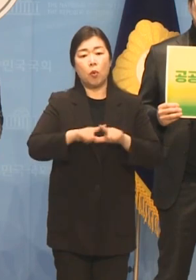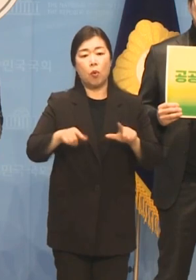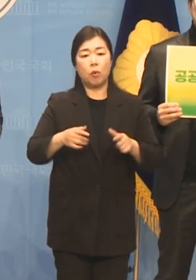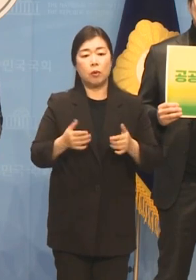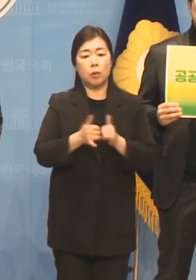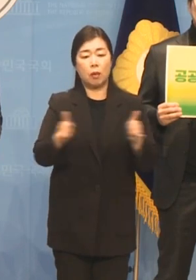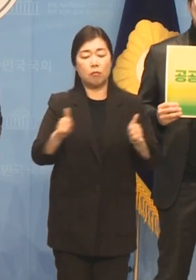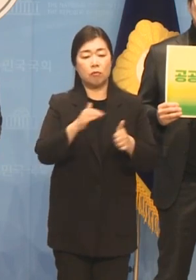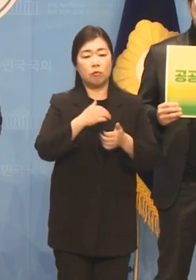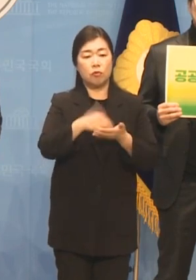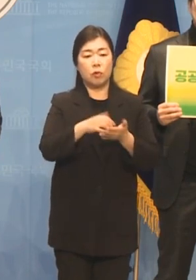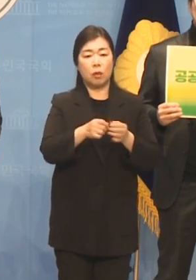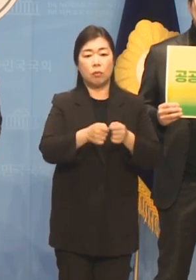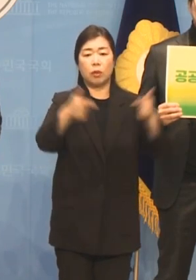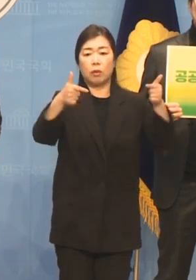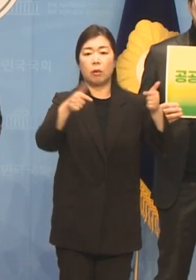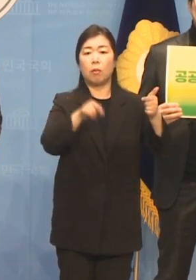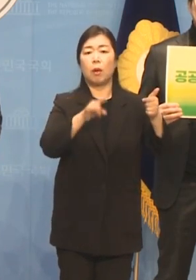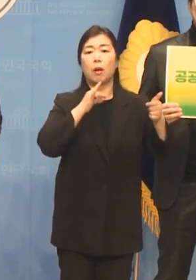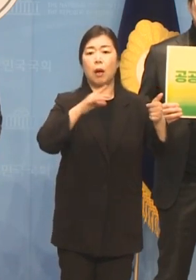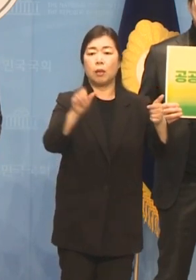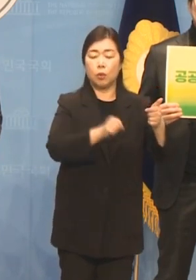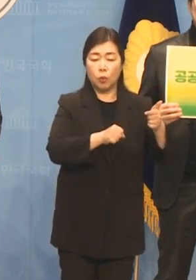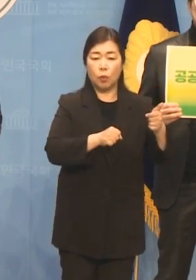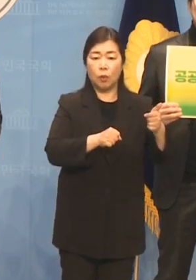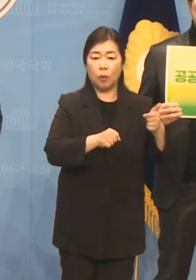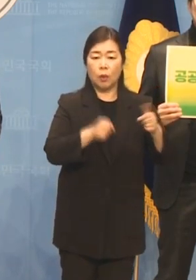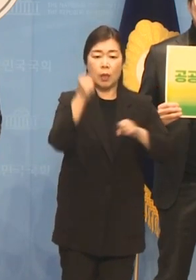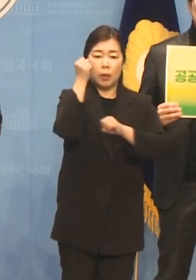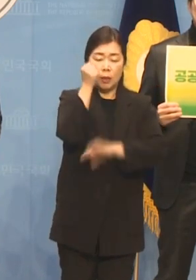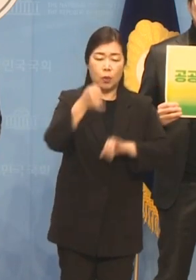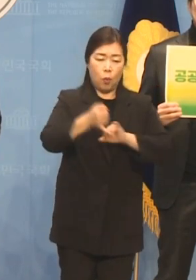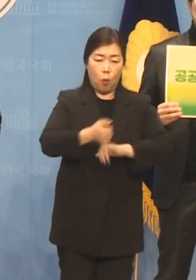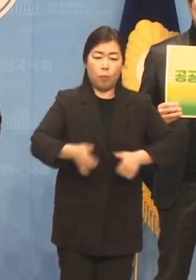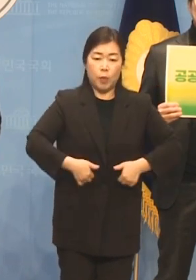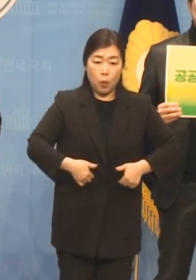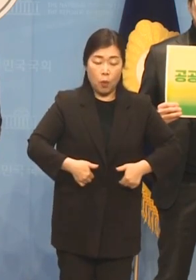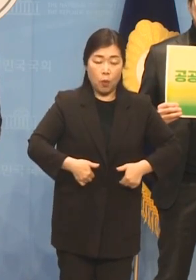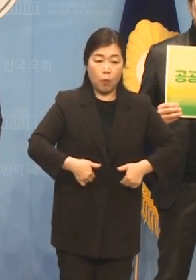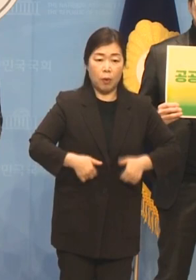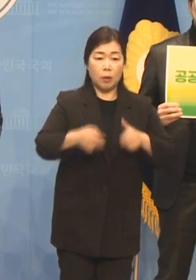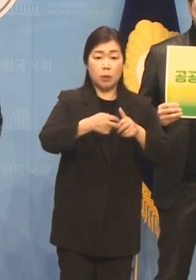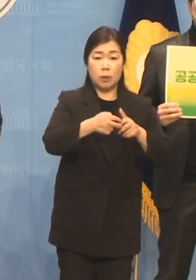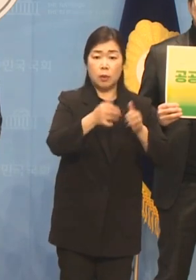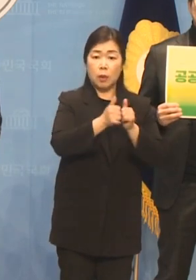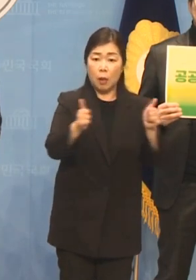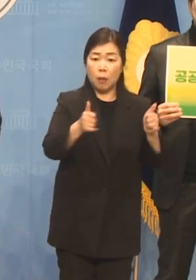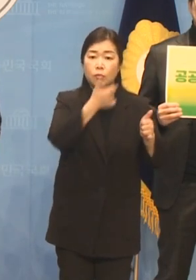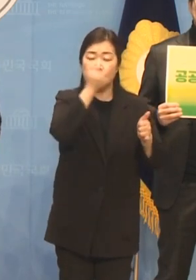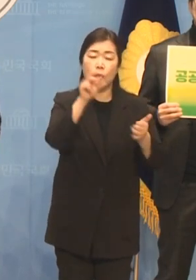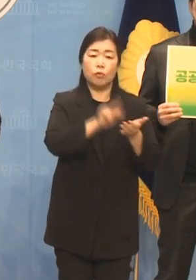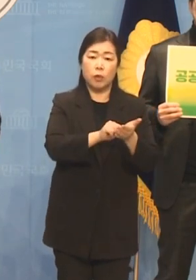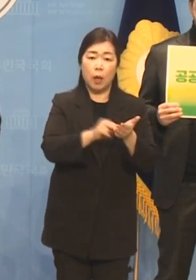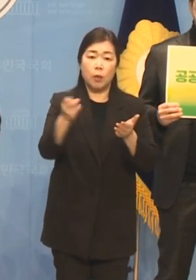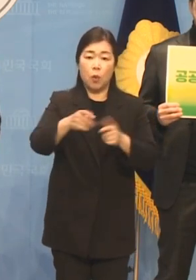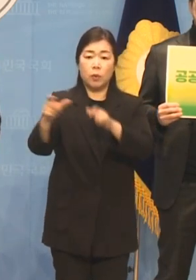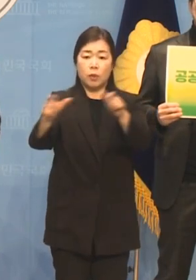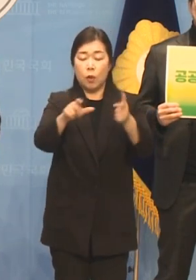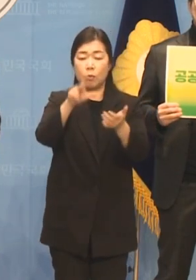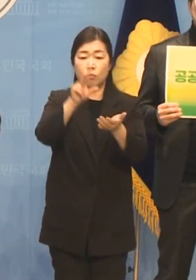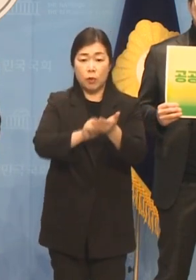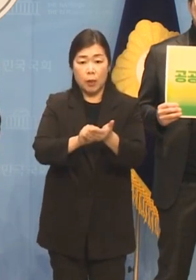증언만으로는 기초 필수 진료 과목에서의 의사 부족 사태, 지역에서의 의료 인력 부족